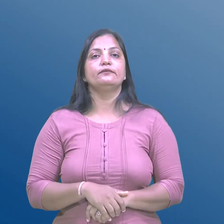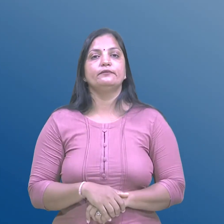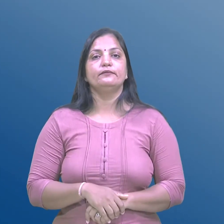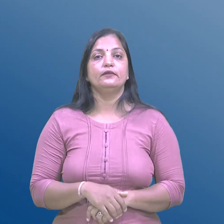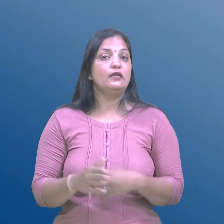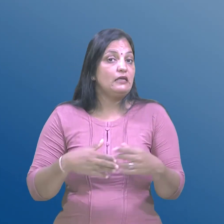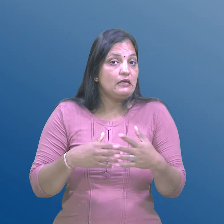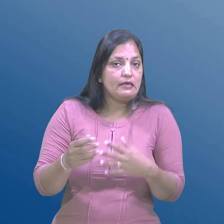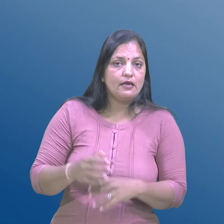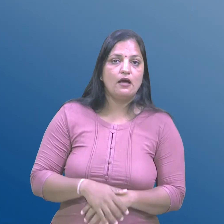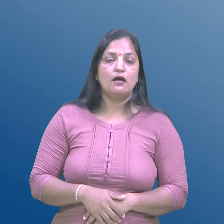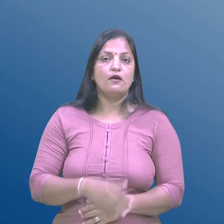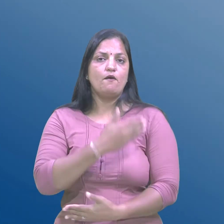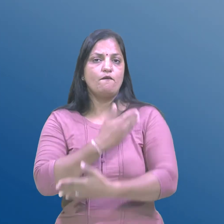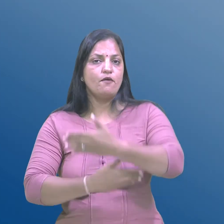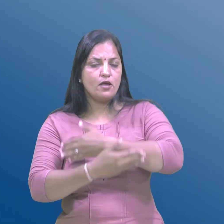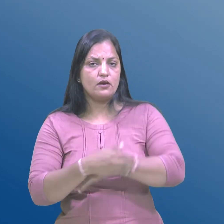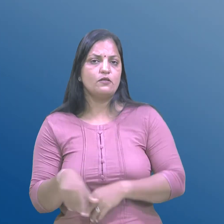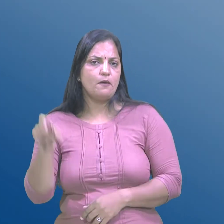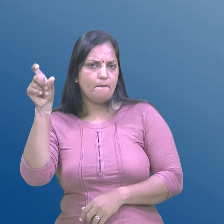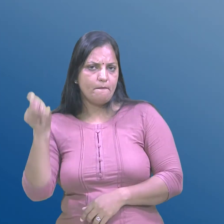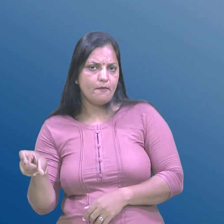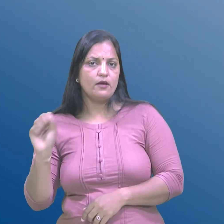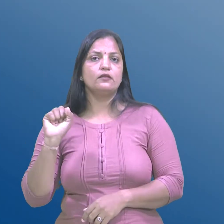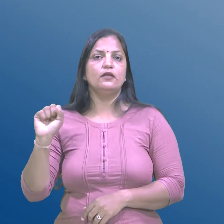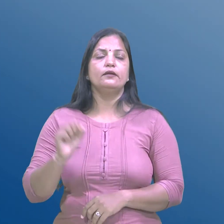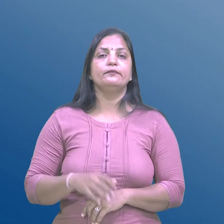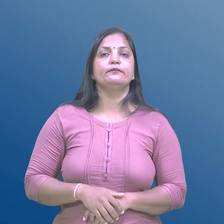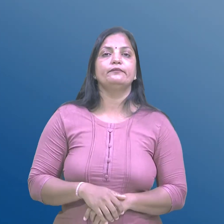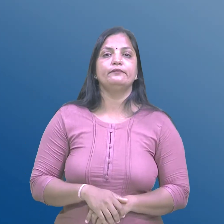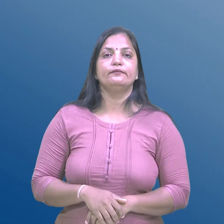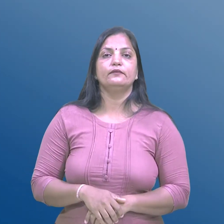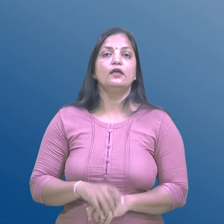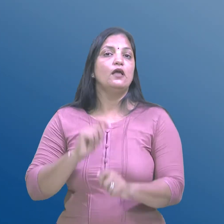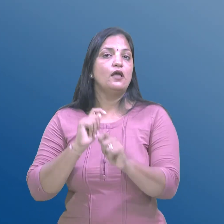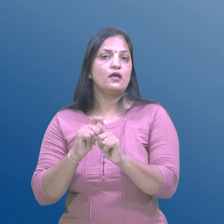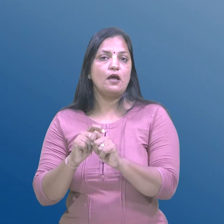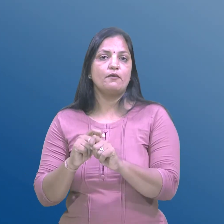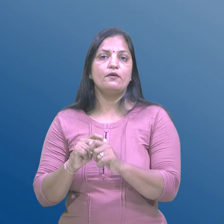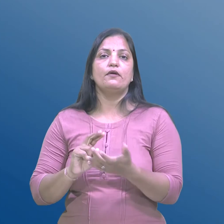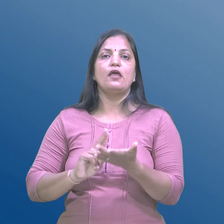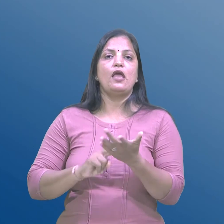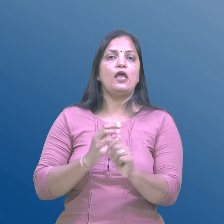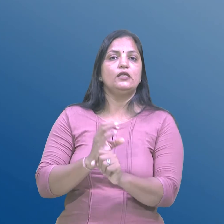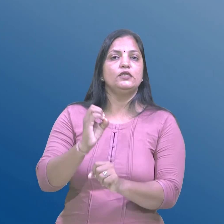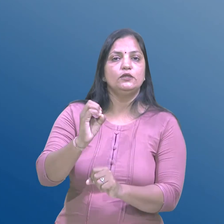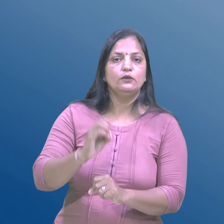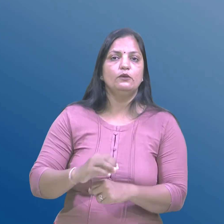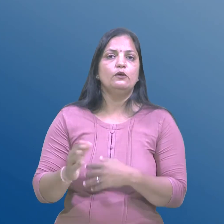અથવા વિકલાંગતા ધરાવતી વ્યક્તિ માટે કામ કરતી અન્ય કોઈ